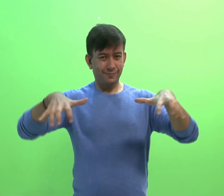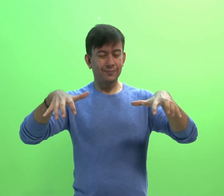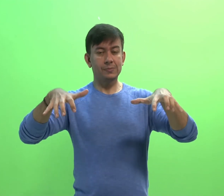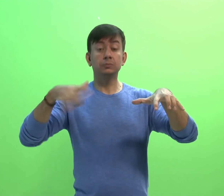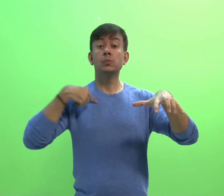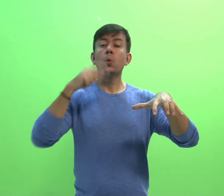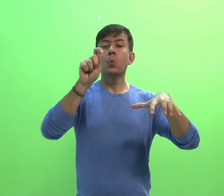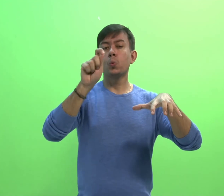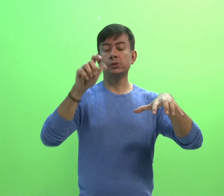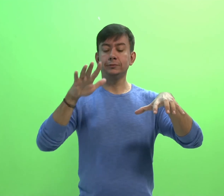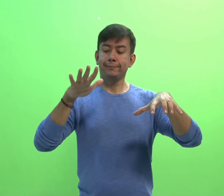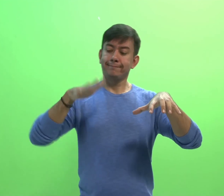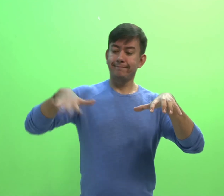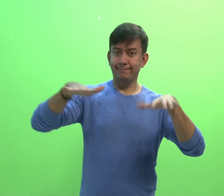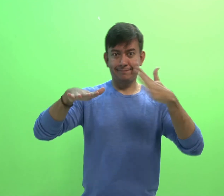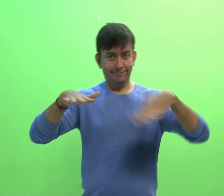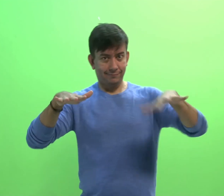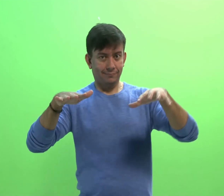Essa área de linearidade,